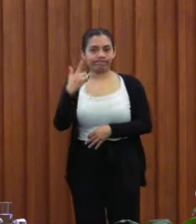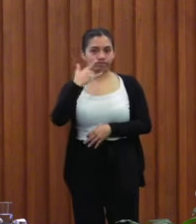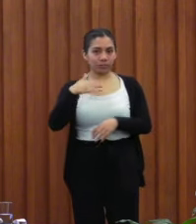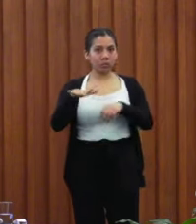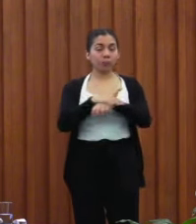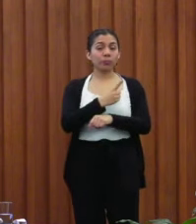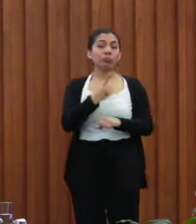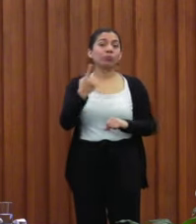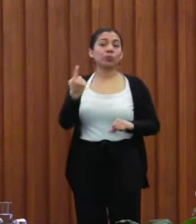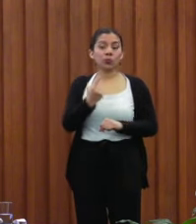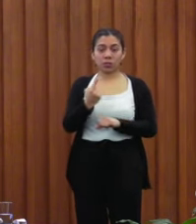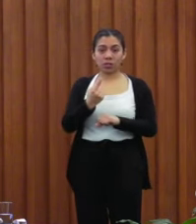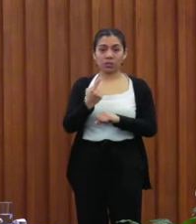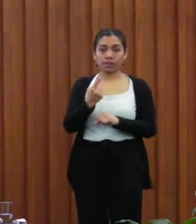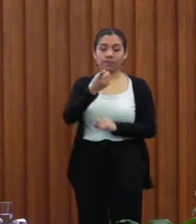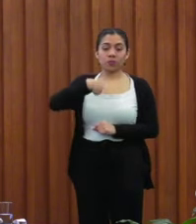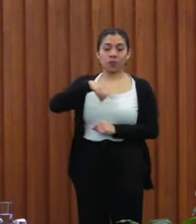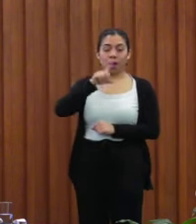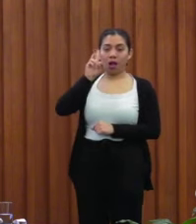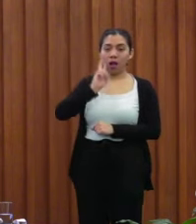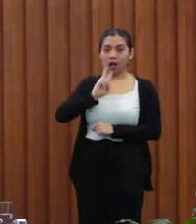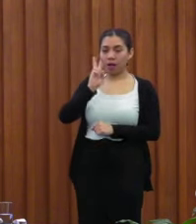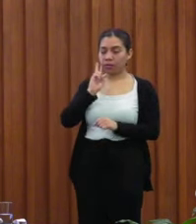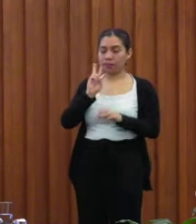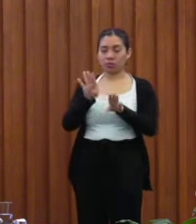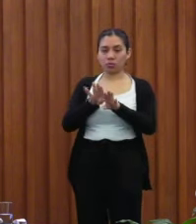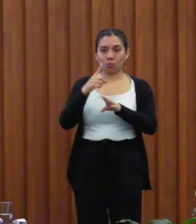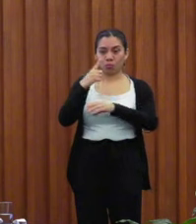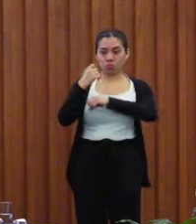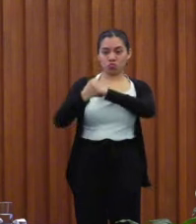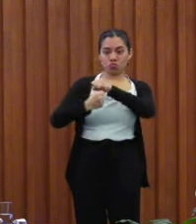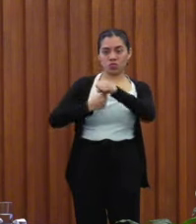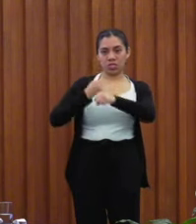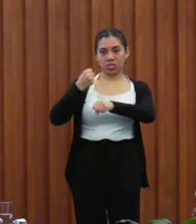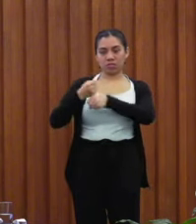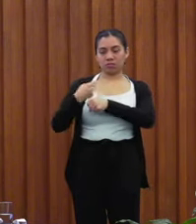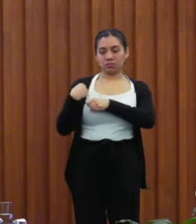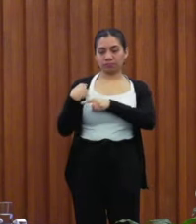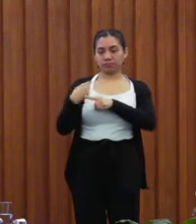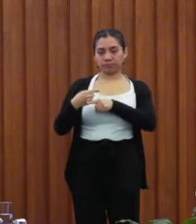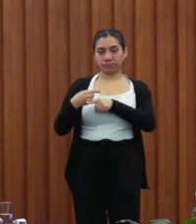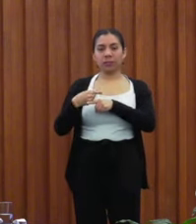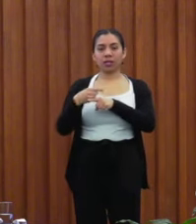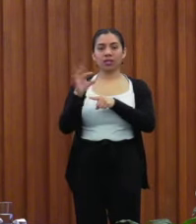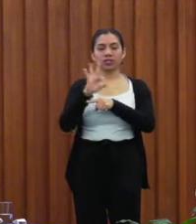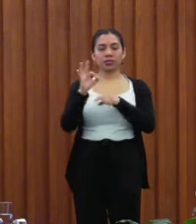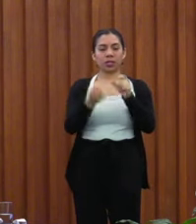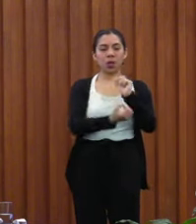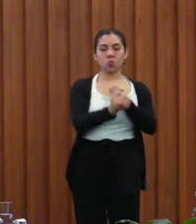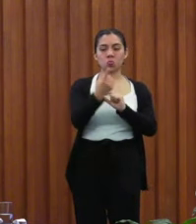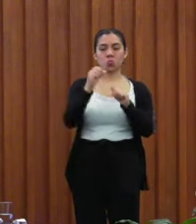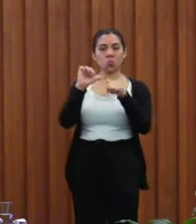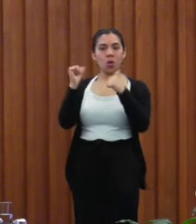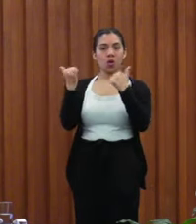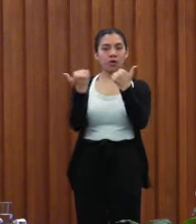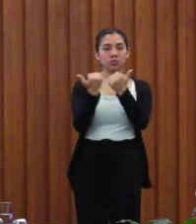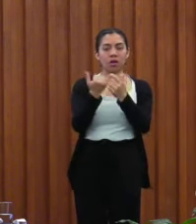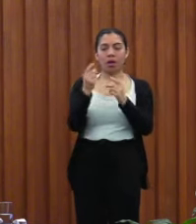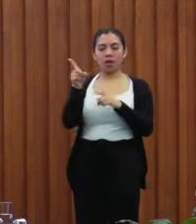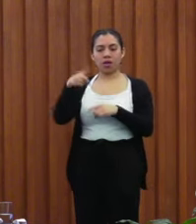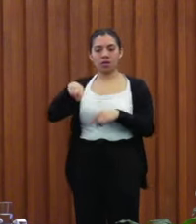siempre que estar viendo la supervivencia de un año, y entonces que las organizaciones puedan